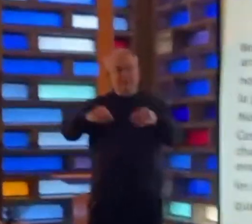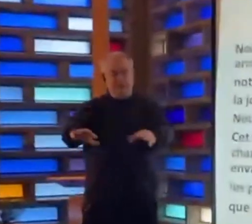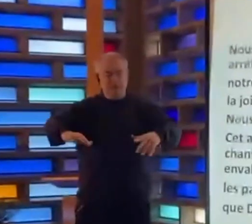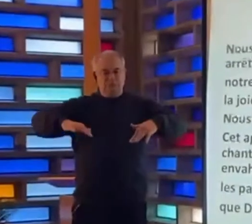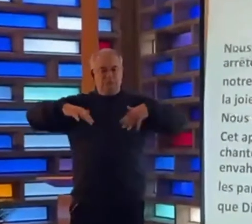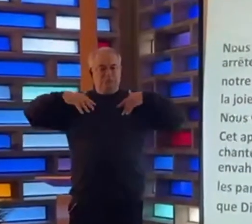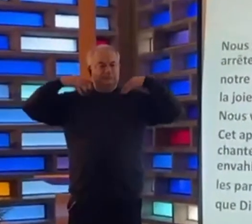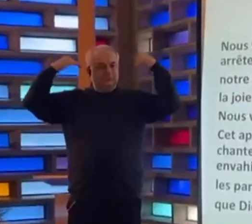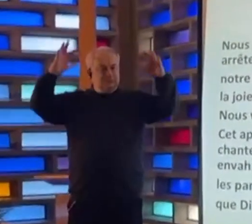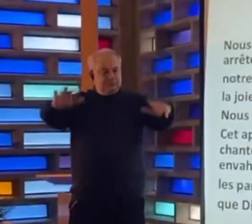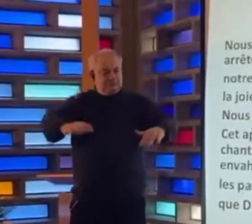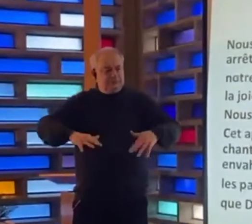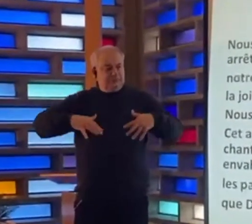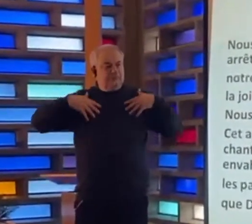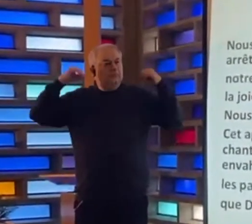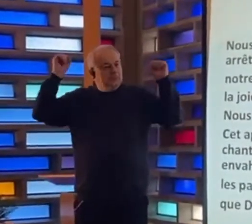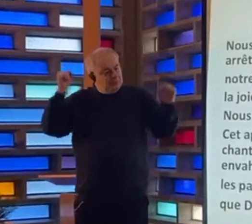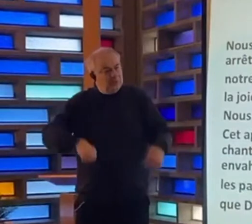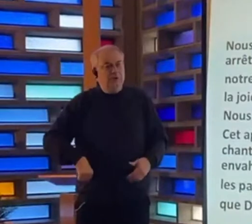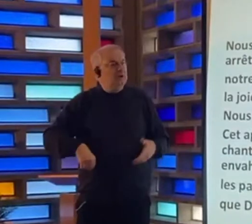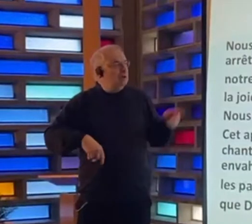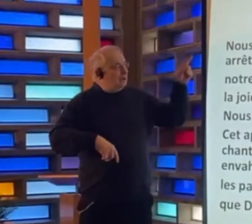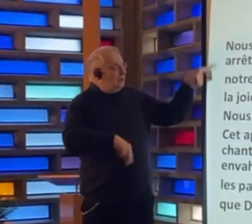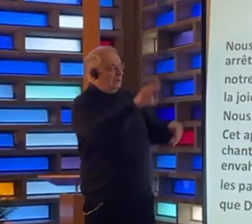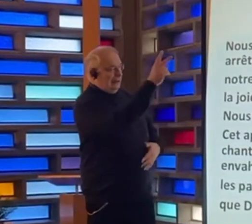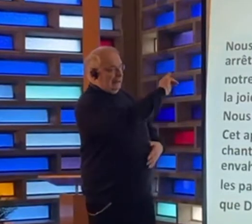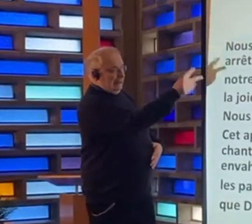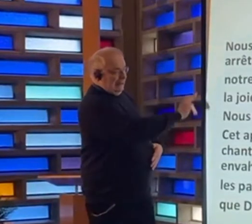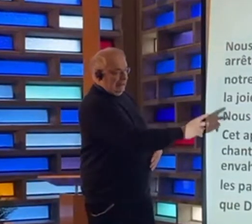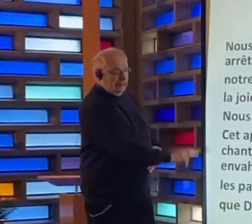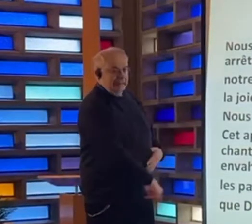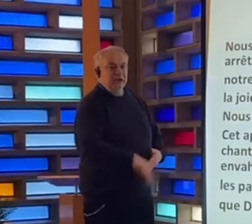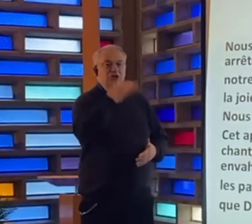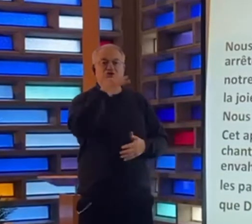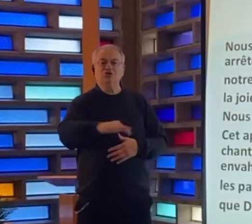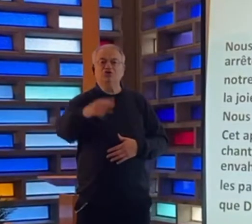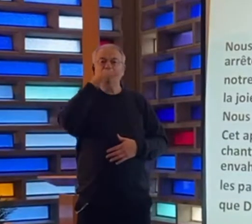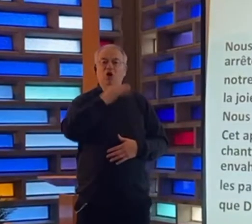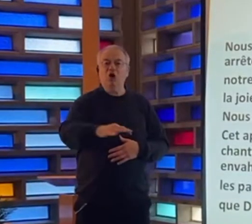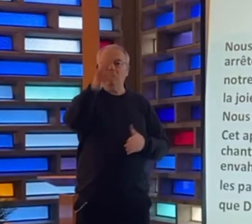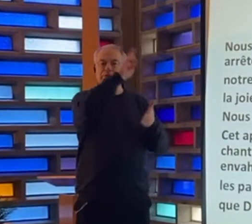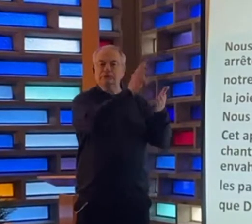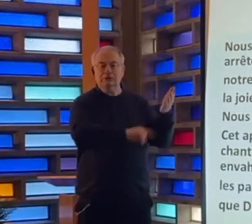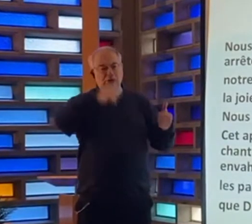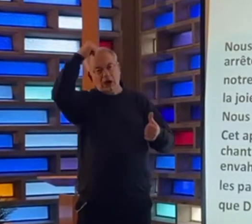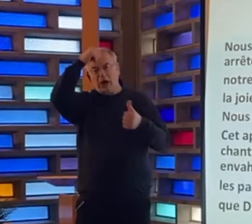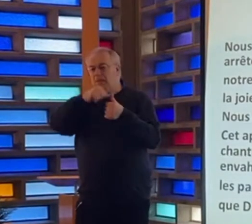cœur. Nous pouvons lire les paroles des chants qui nous rappellent que Dieu est avec